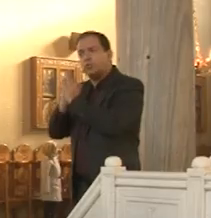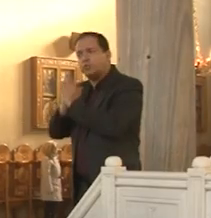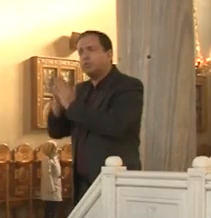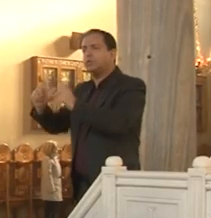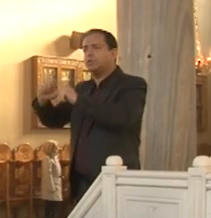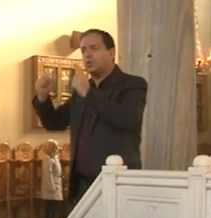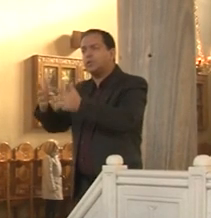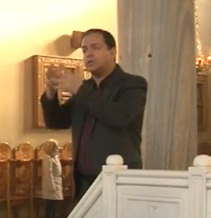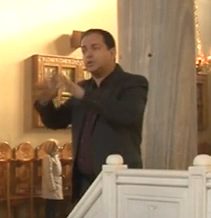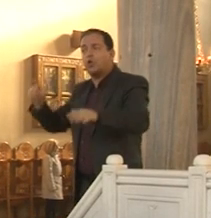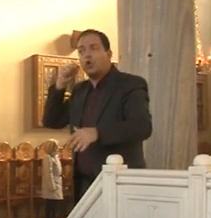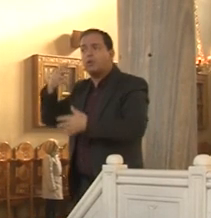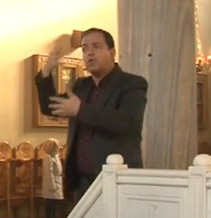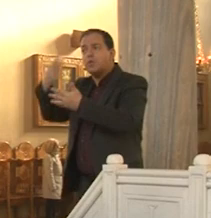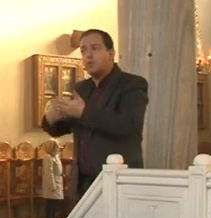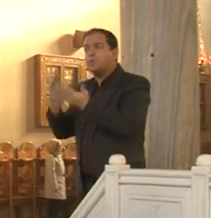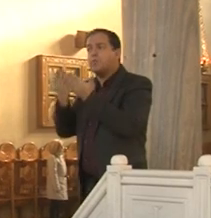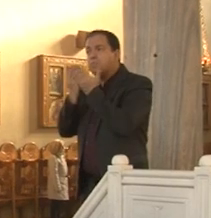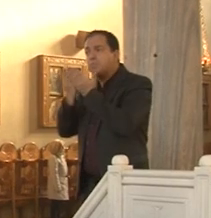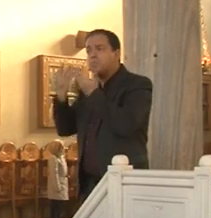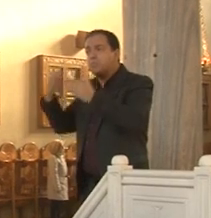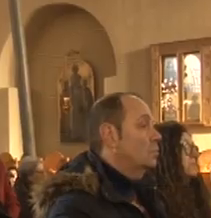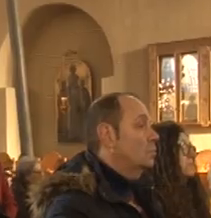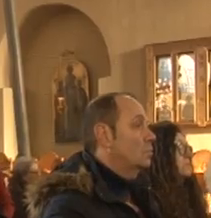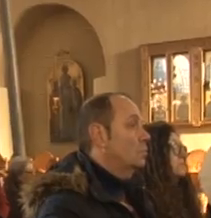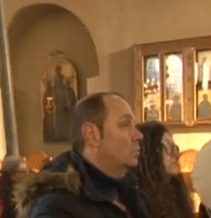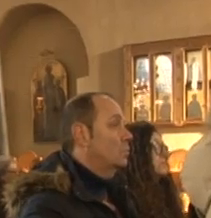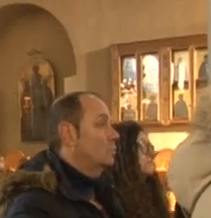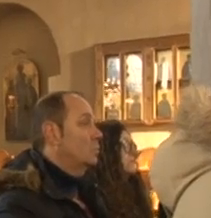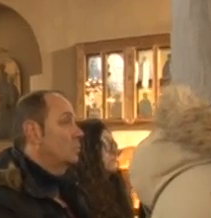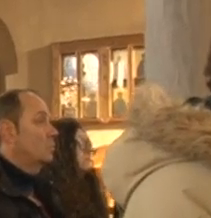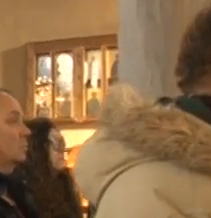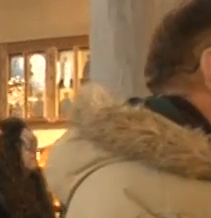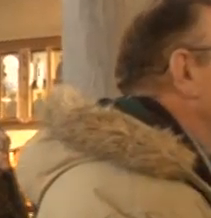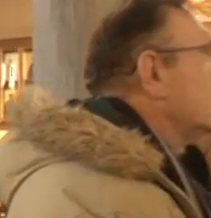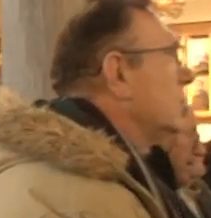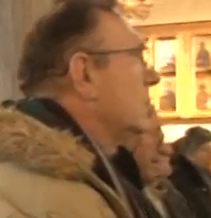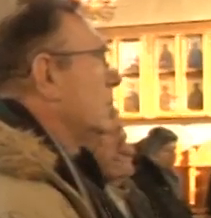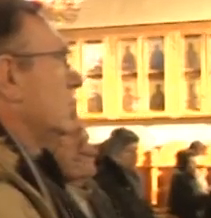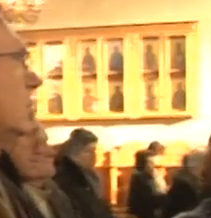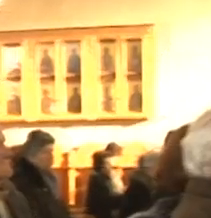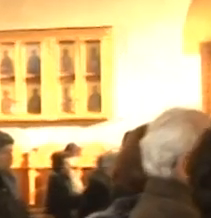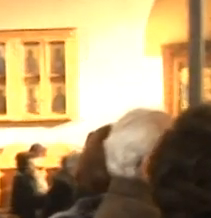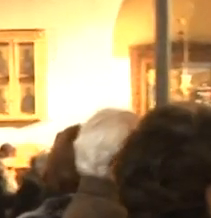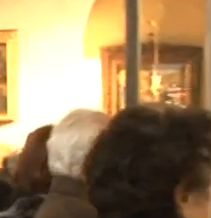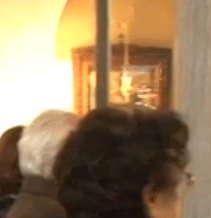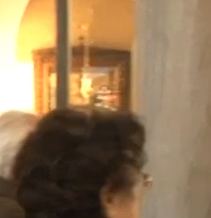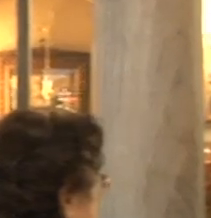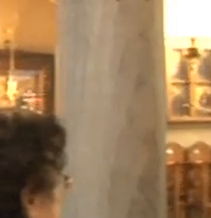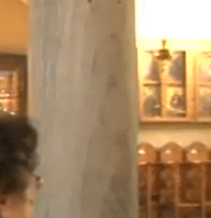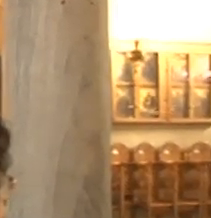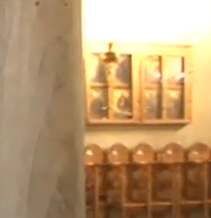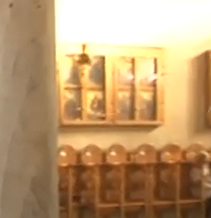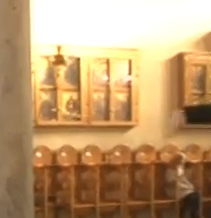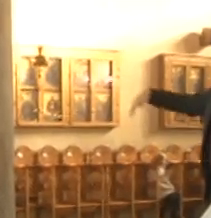καθώς υπάρχει ταυτόχρονη διερμηνία στην νοηματική γλώσσα. Εδώ και 3 χρόνια, μία φορά το μήνα, έχουν τη δυνατότητα, όπως λένε και οι ίδιοι, να